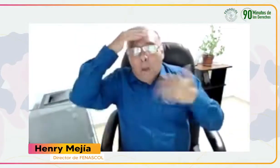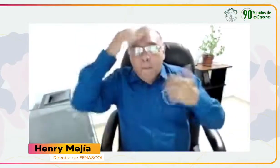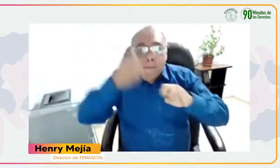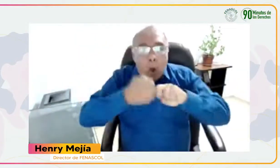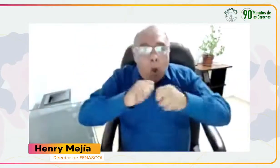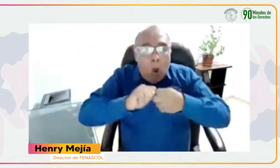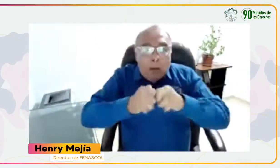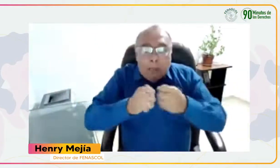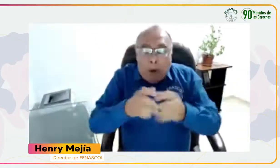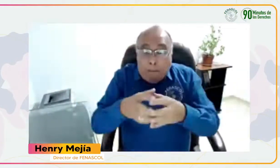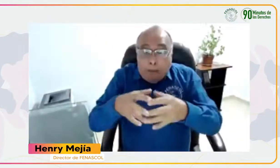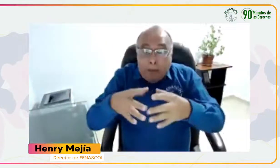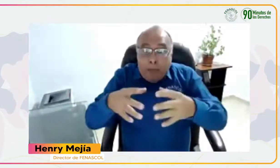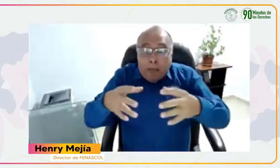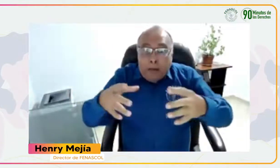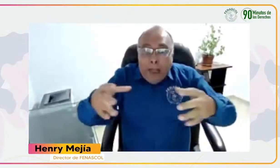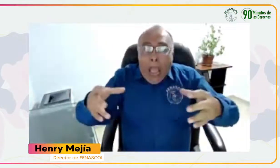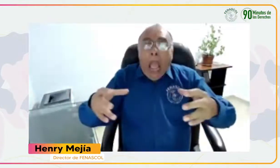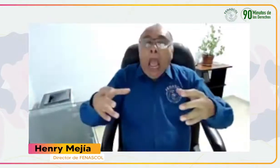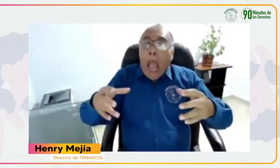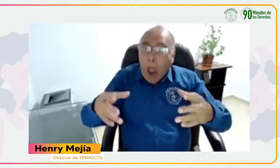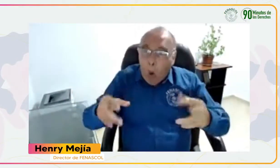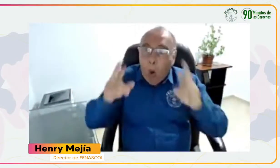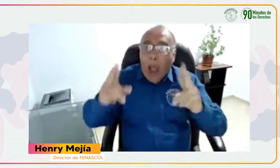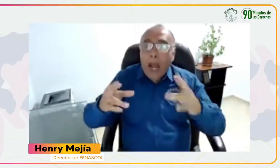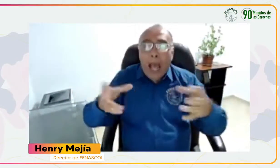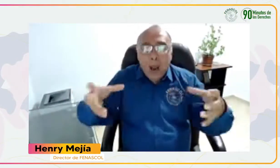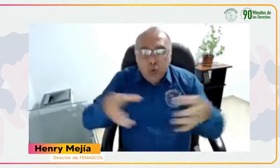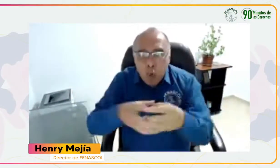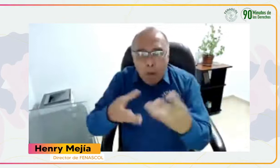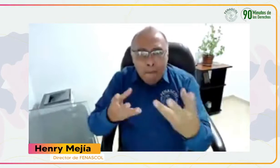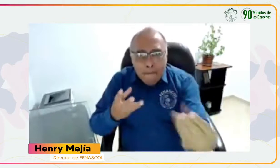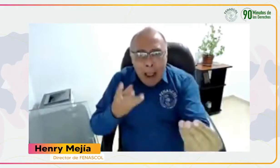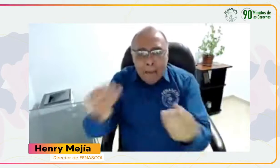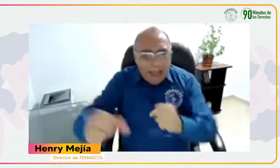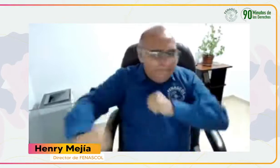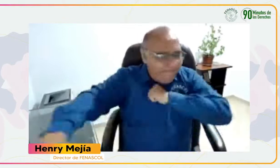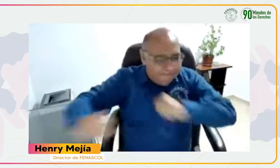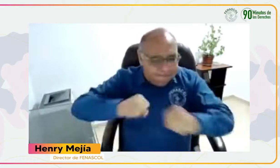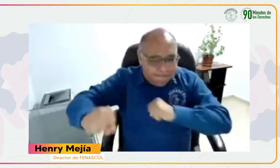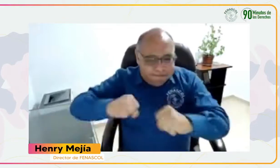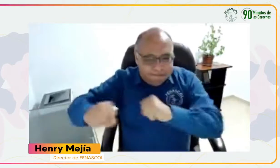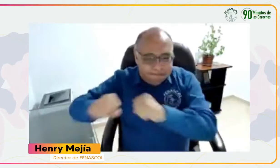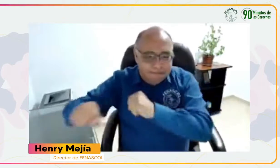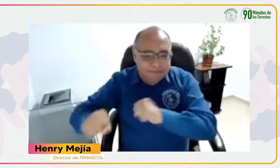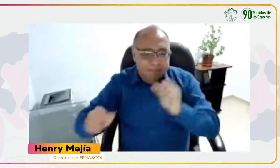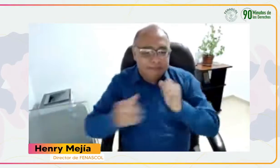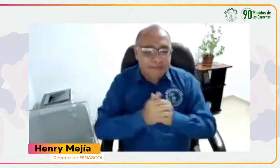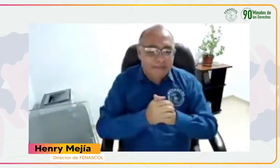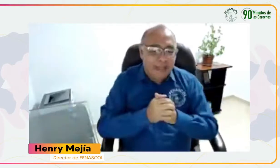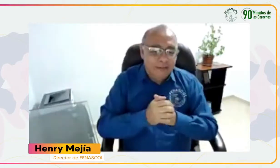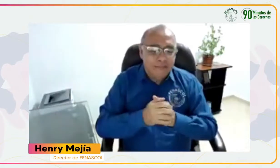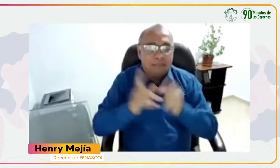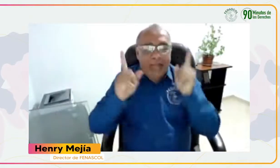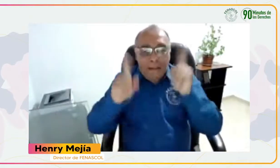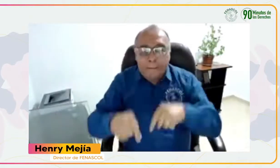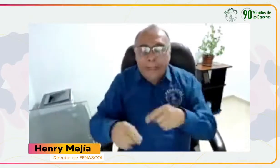discapacidad ha venido siendo un problema mayor y queremos también que nosotros empecemos a movilizarnos frente a